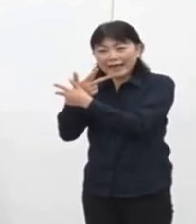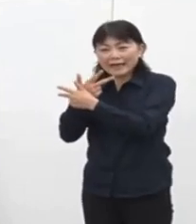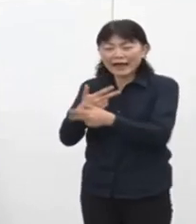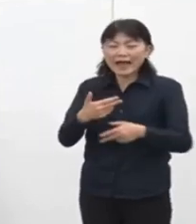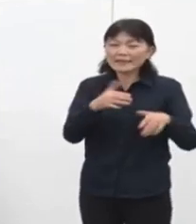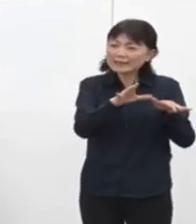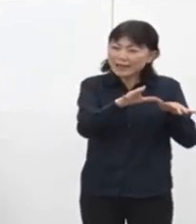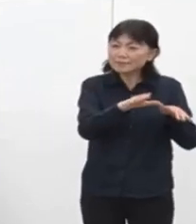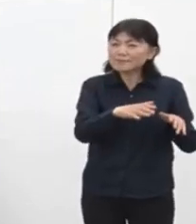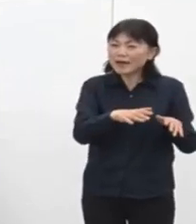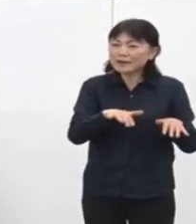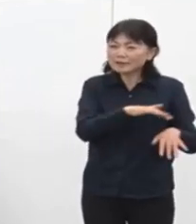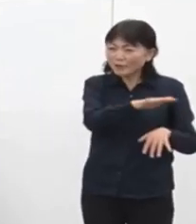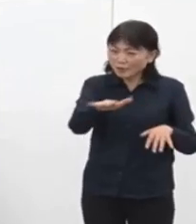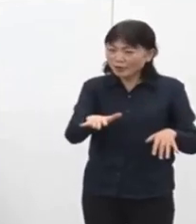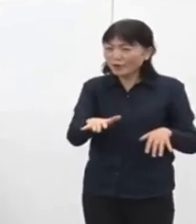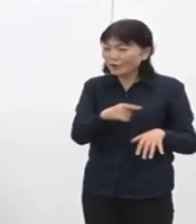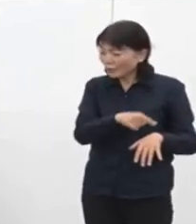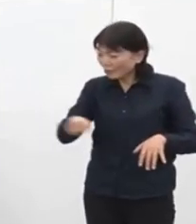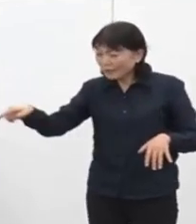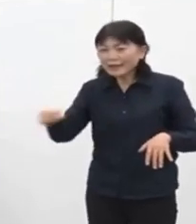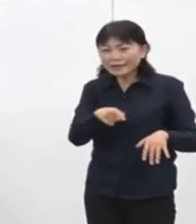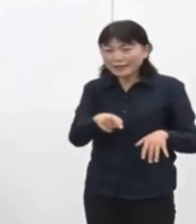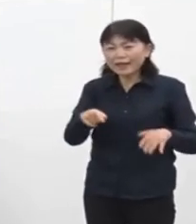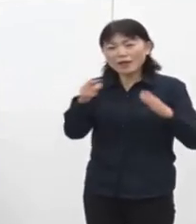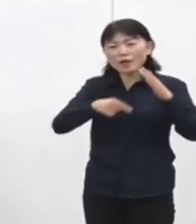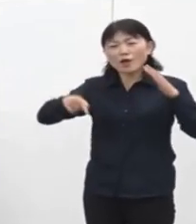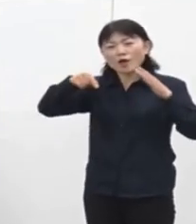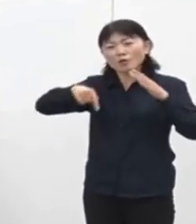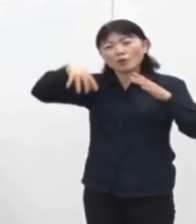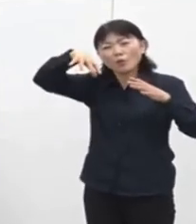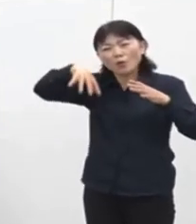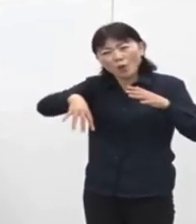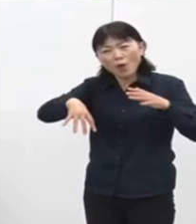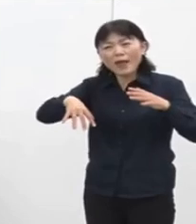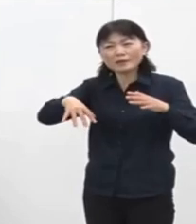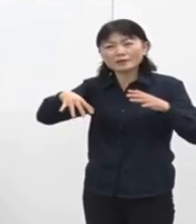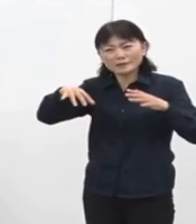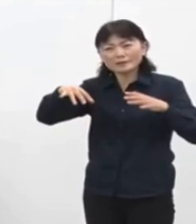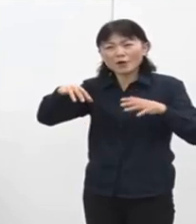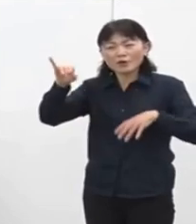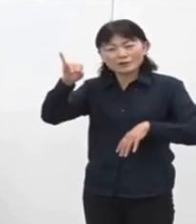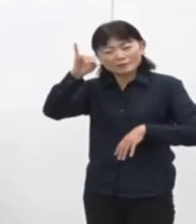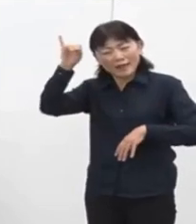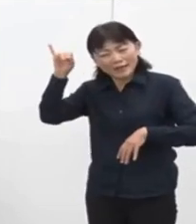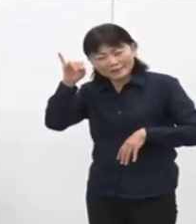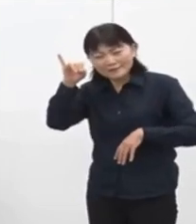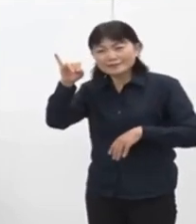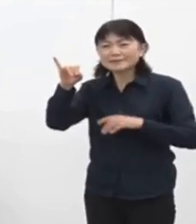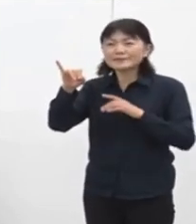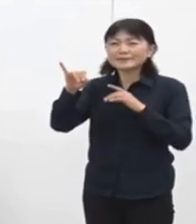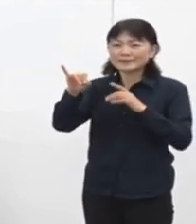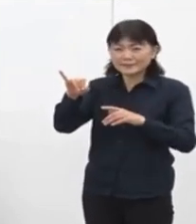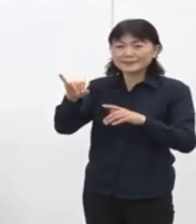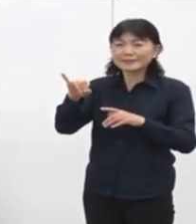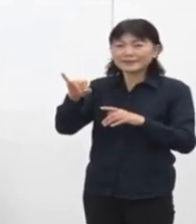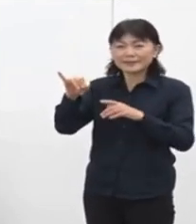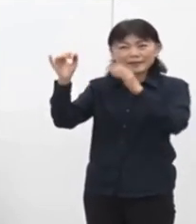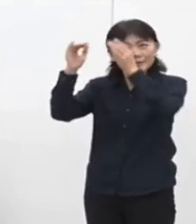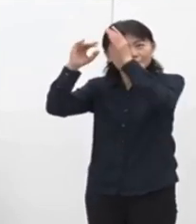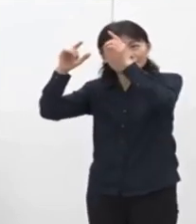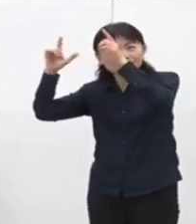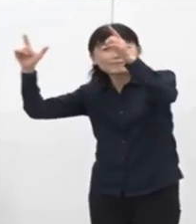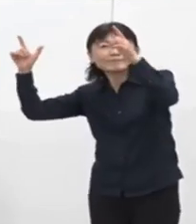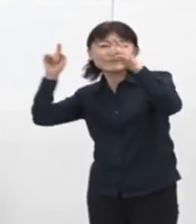御堂筋にかけてをですね、もう公園というイメージが持てるような、そうすると大阪市内に巨大な公園が誕生するわけです